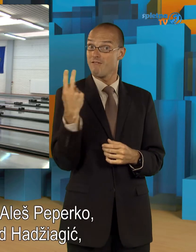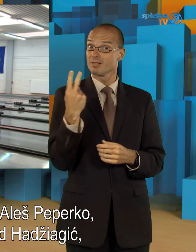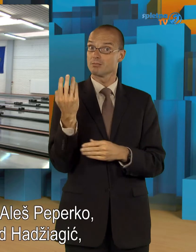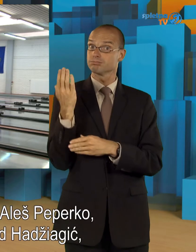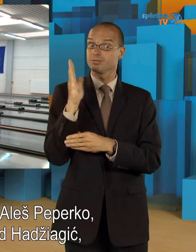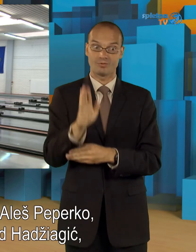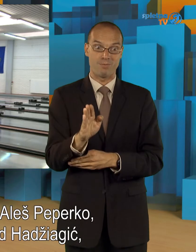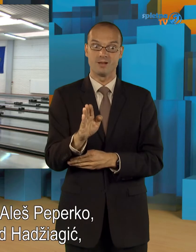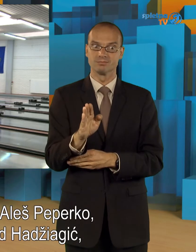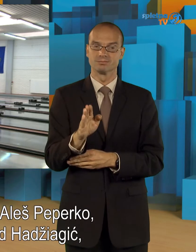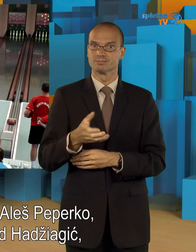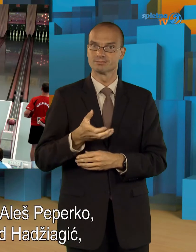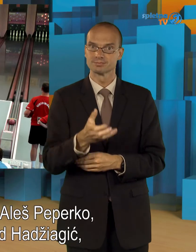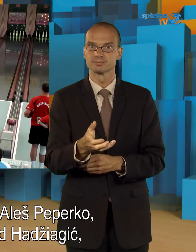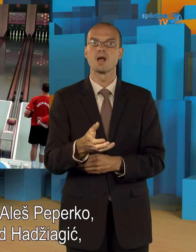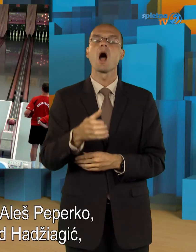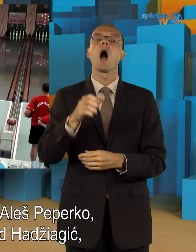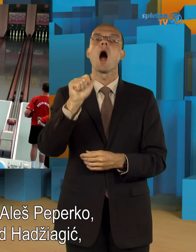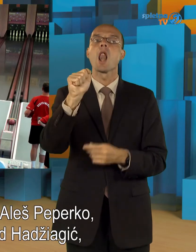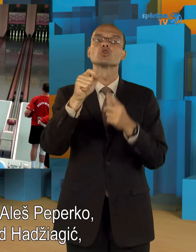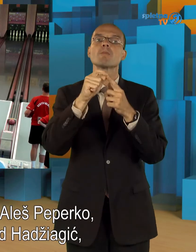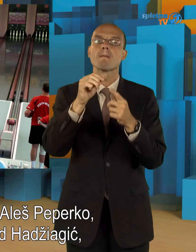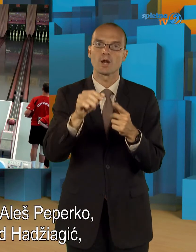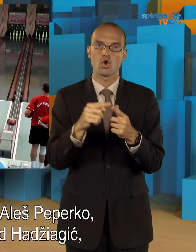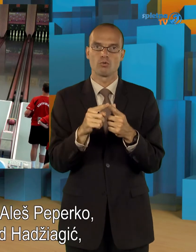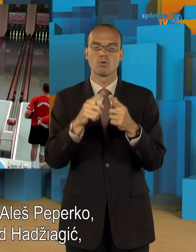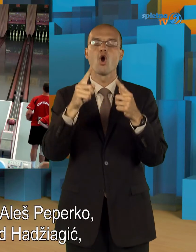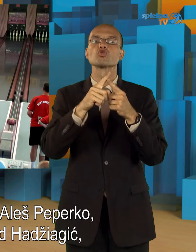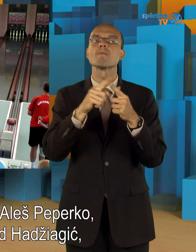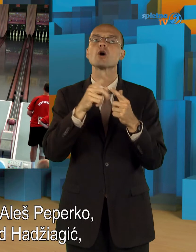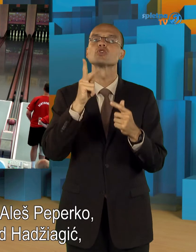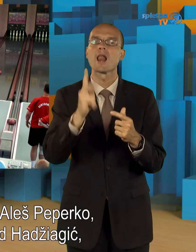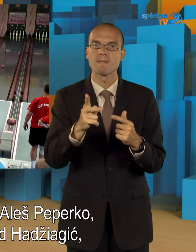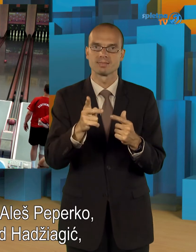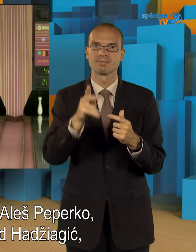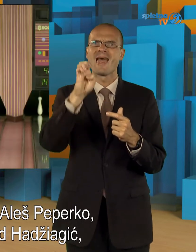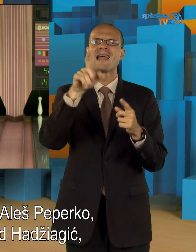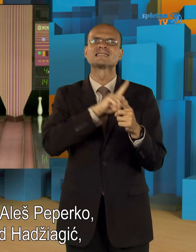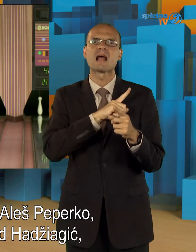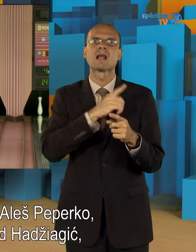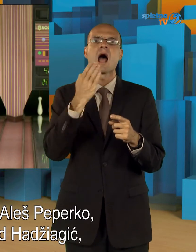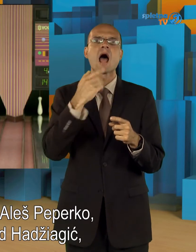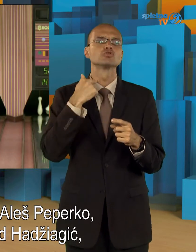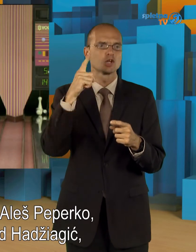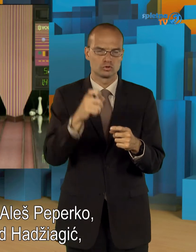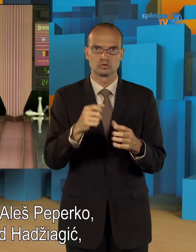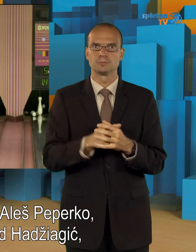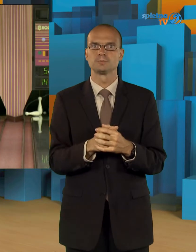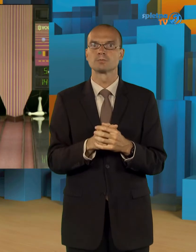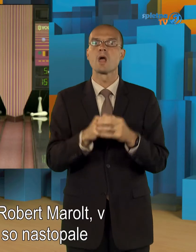Slovenijo so zastopali Aleš Peperko, Tomaž Klemen, Esad Hadžiagić, Branko Srdan, Milan in Robert